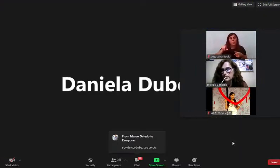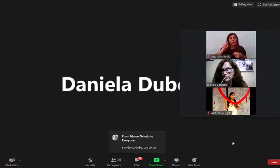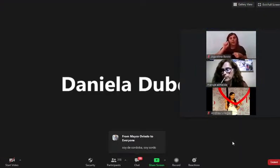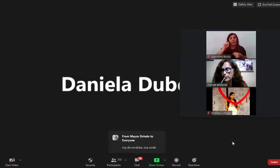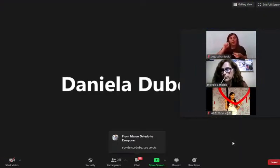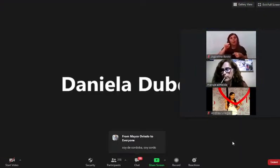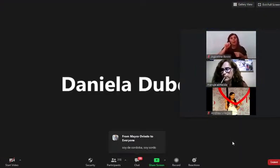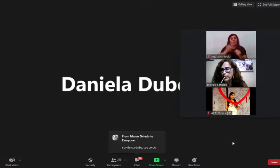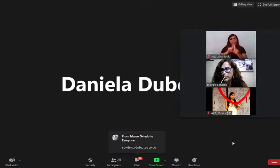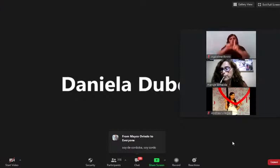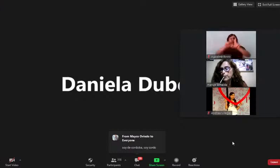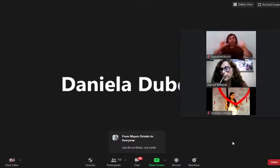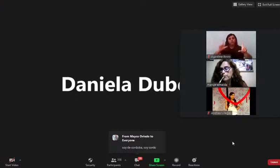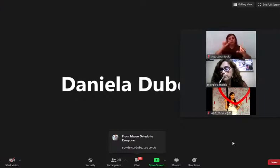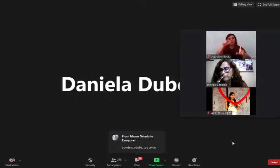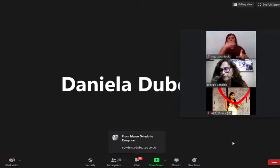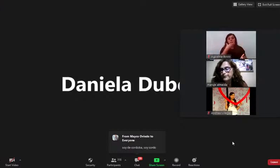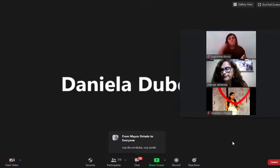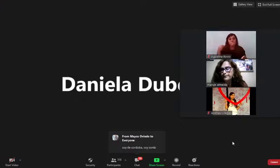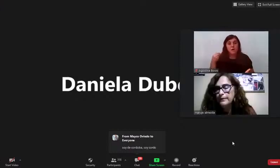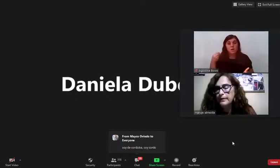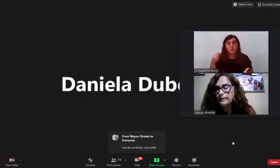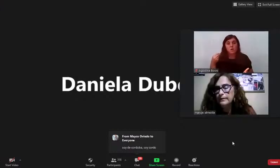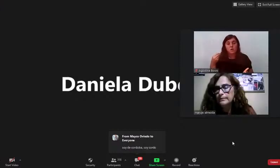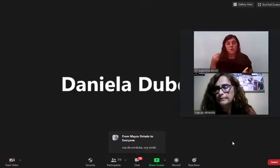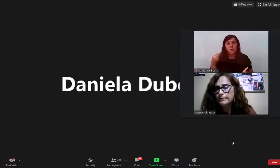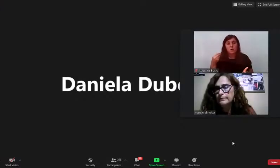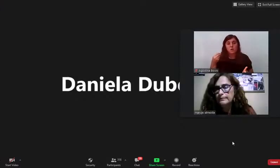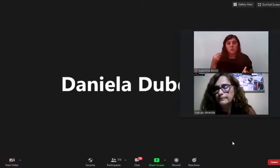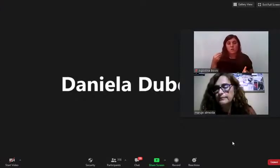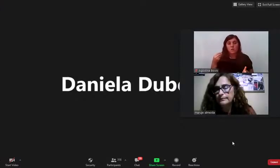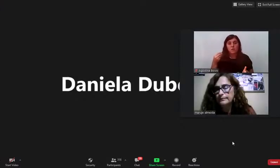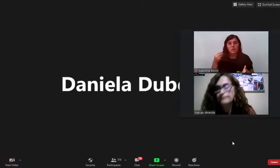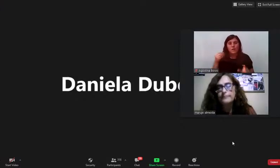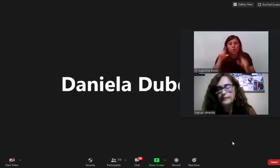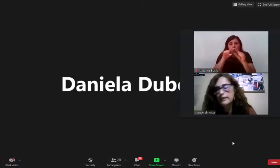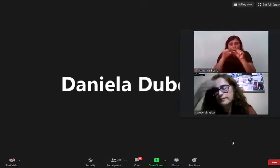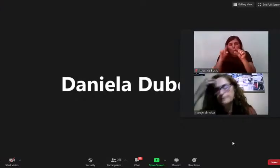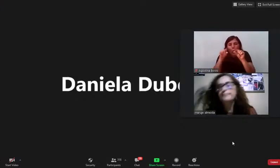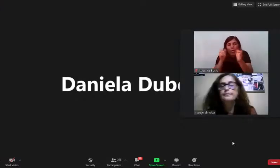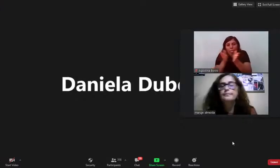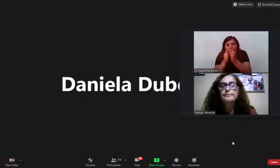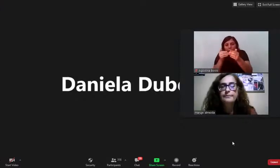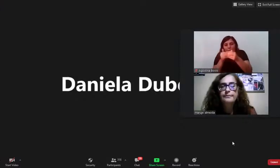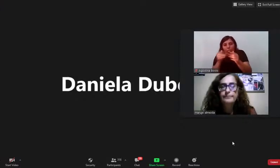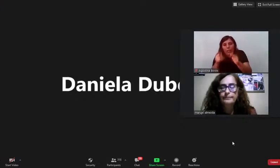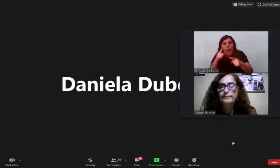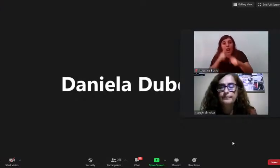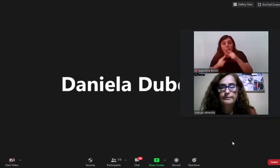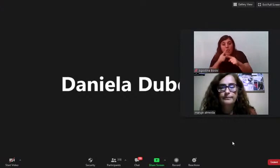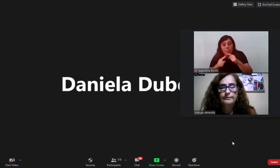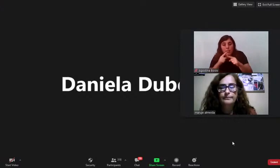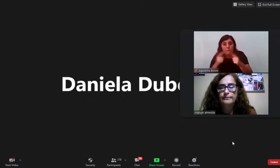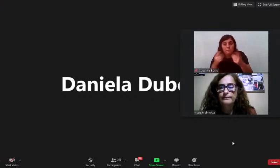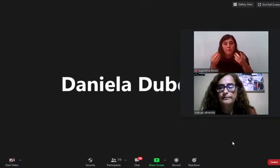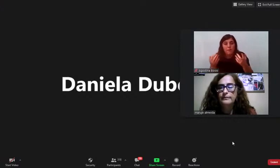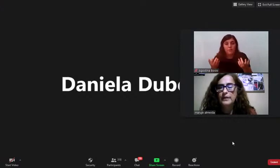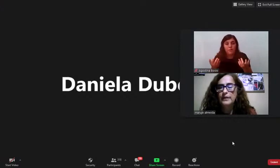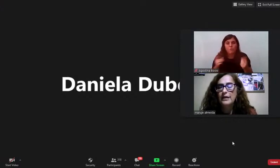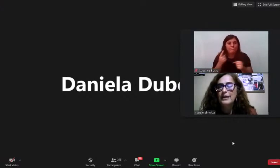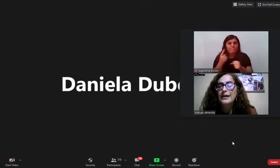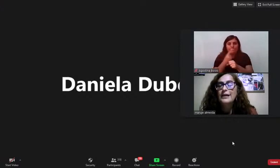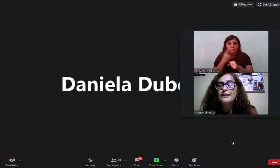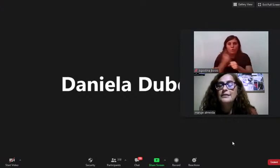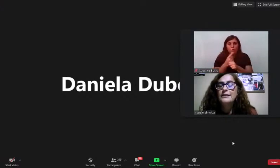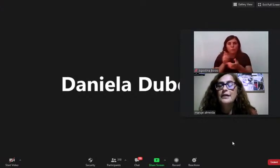en grande y en dos cuadraditos pequeños del intérprete. No lo estamos pudiendo